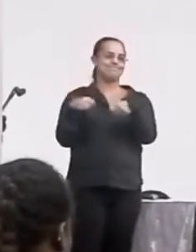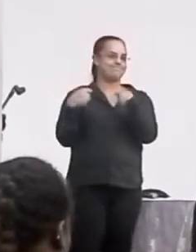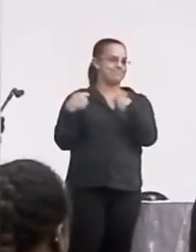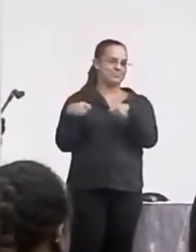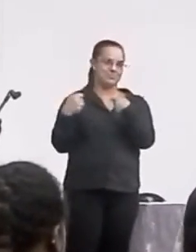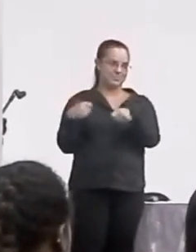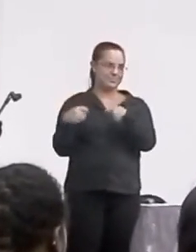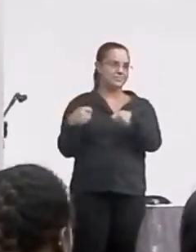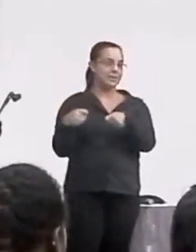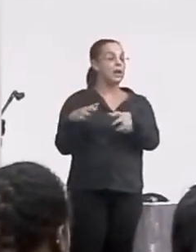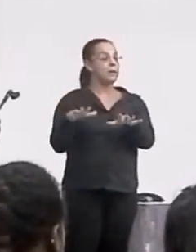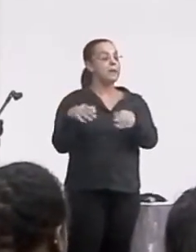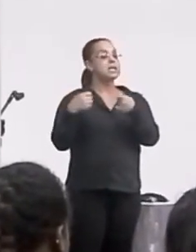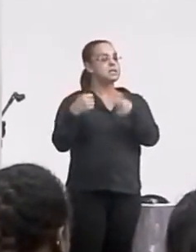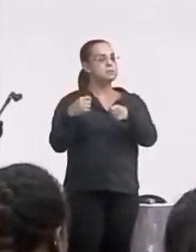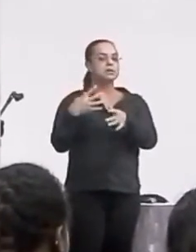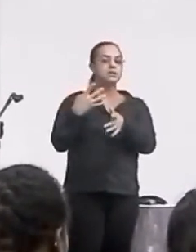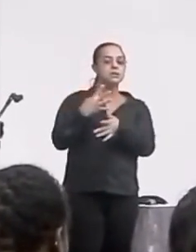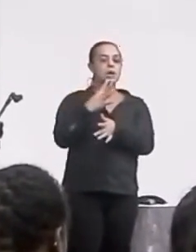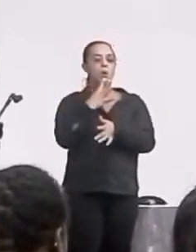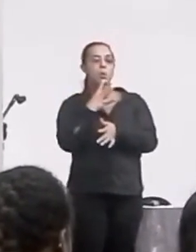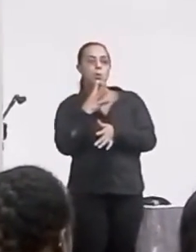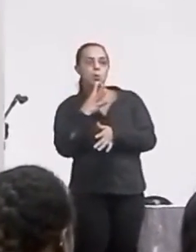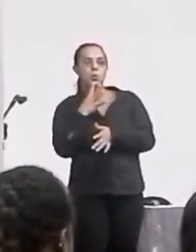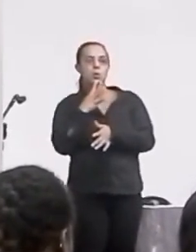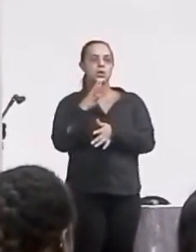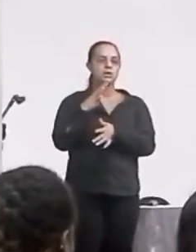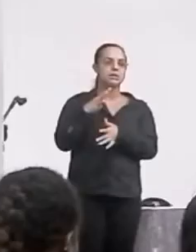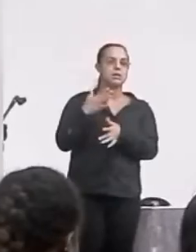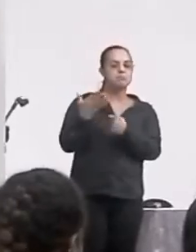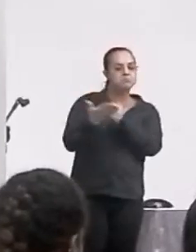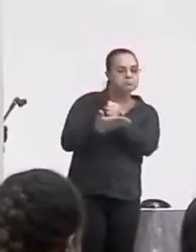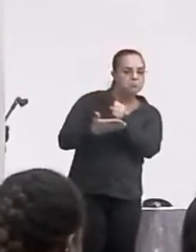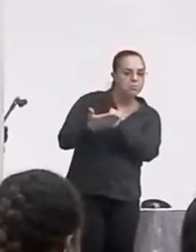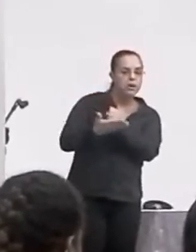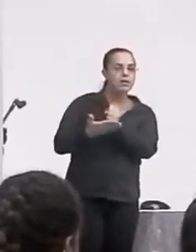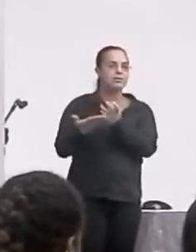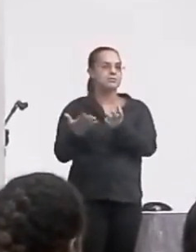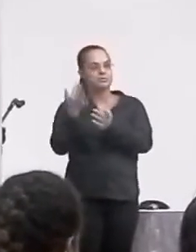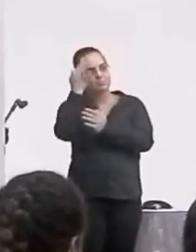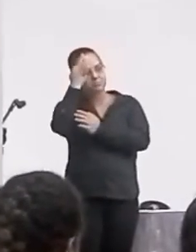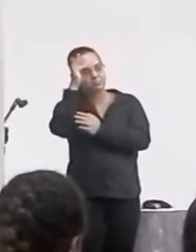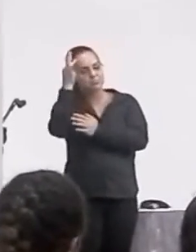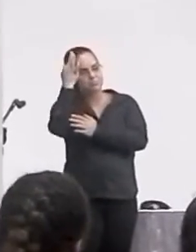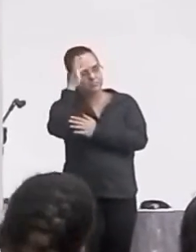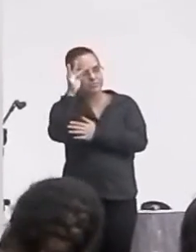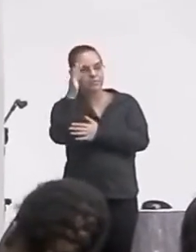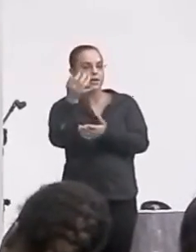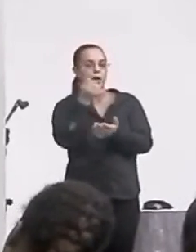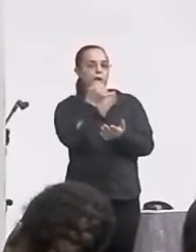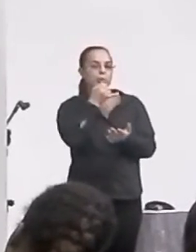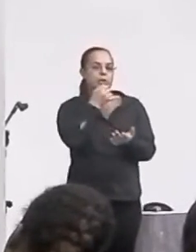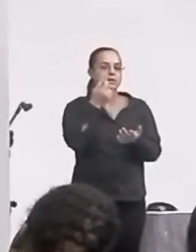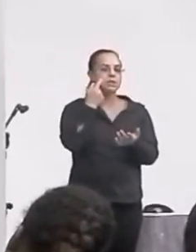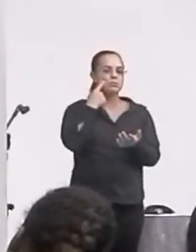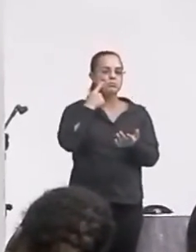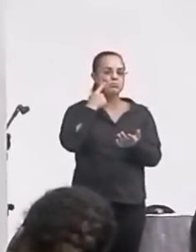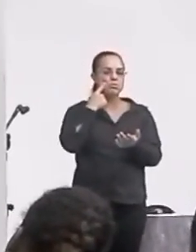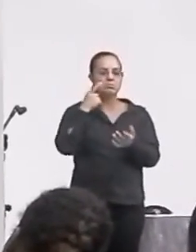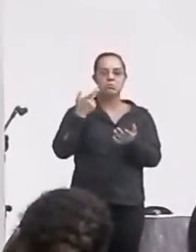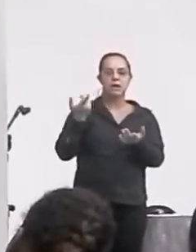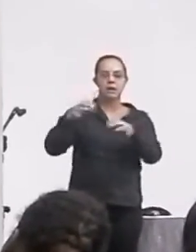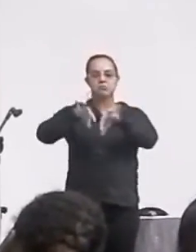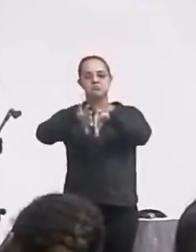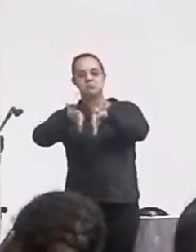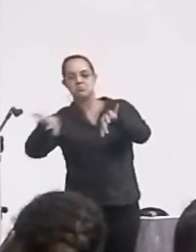Porque ter uma competência filosófica e saber distinguir coisas, e saber definir projetos, e